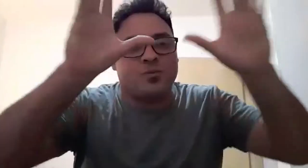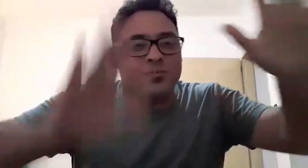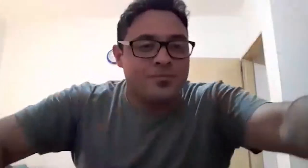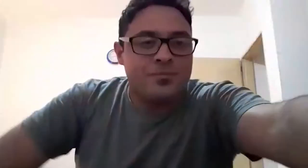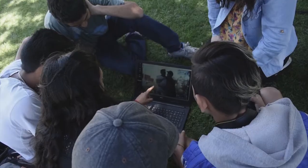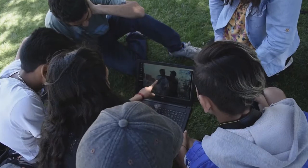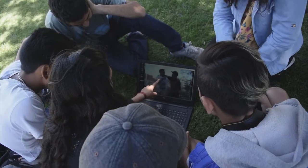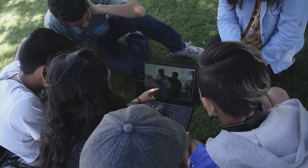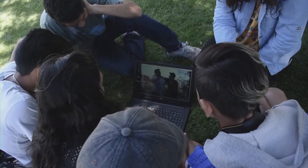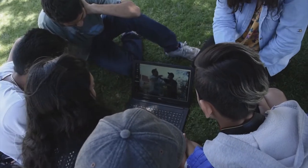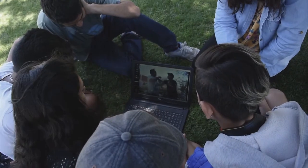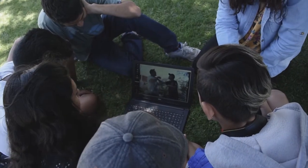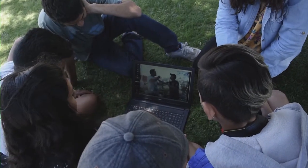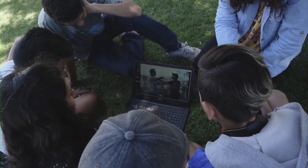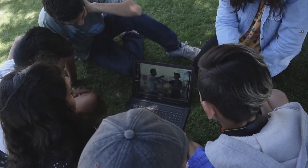vemos.